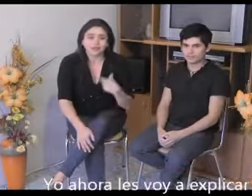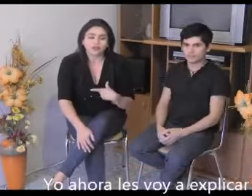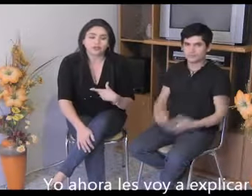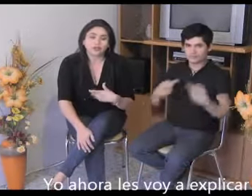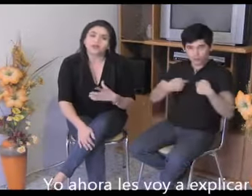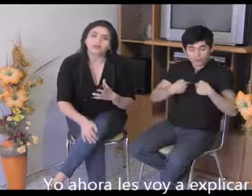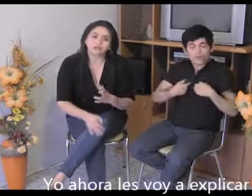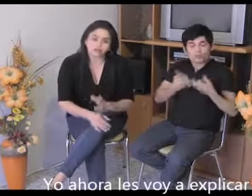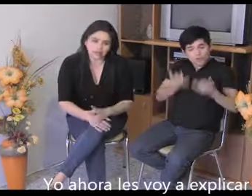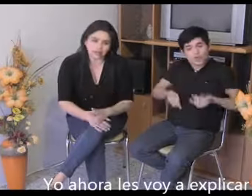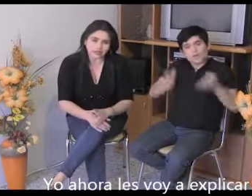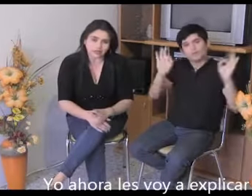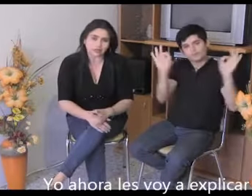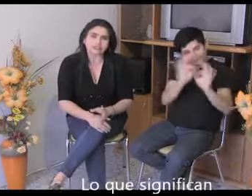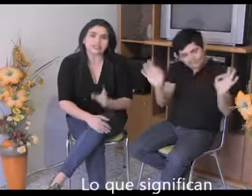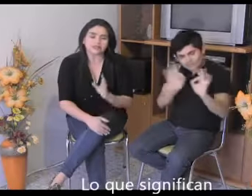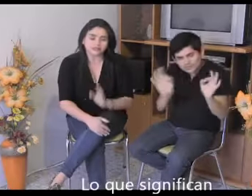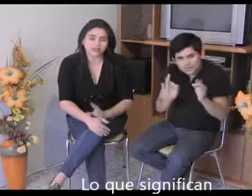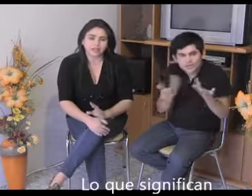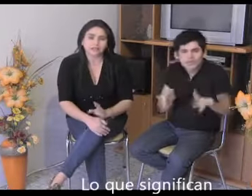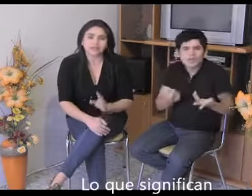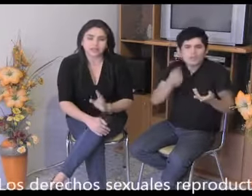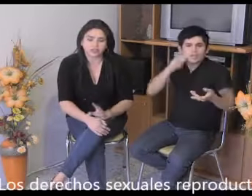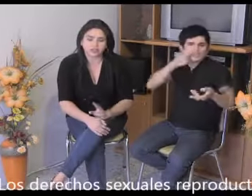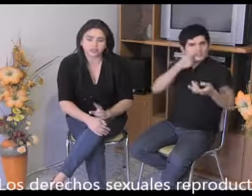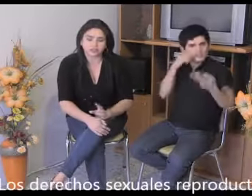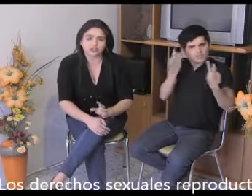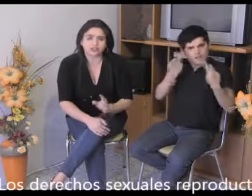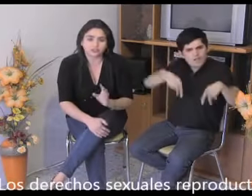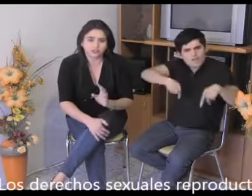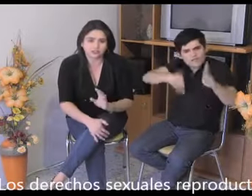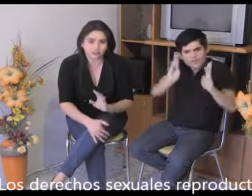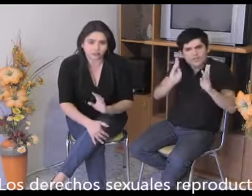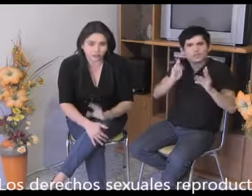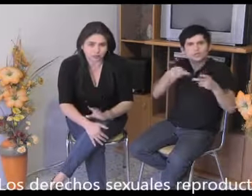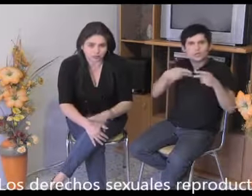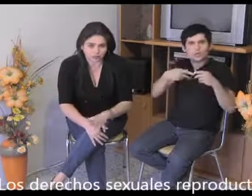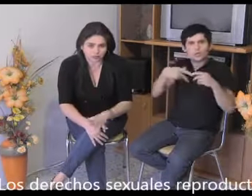Yo ahora les voy a explicar lo que significan los derechos sexuales reproductivos.